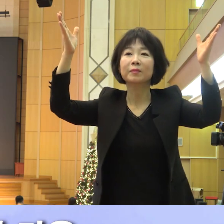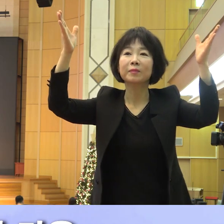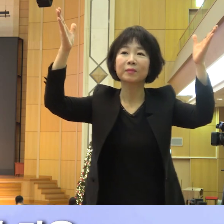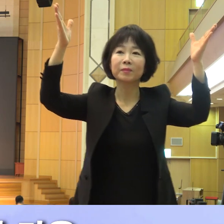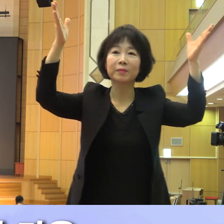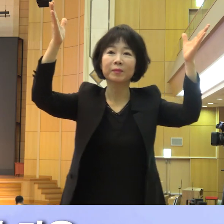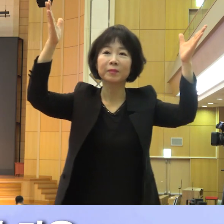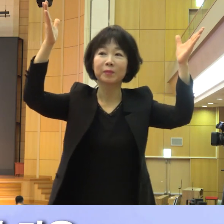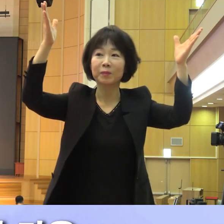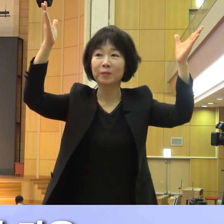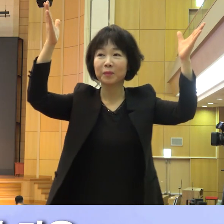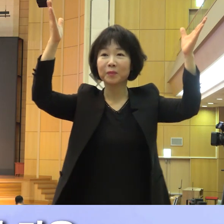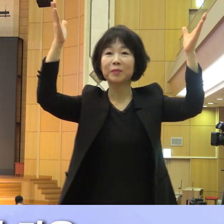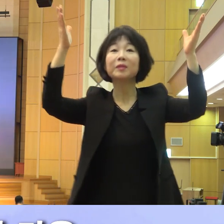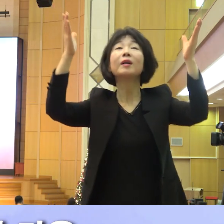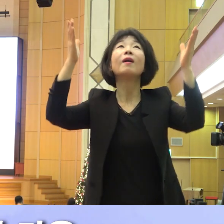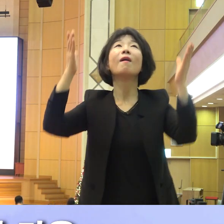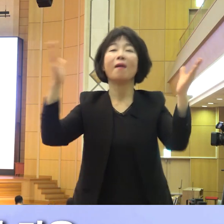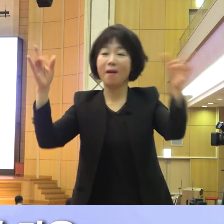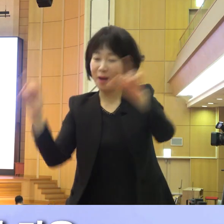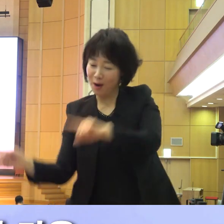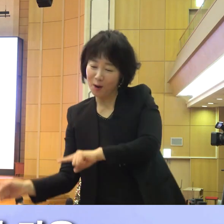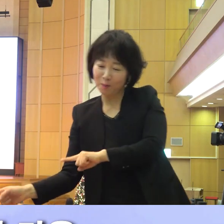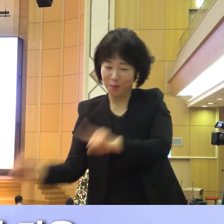부흥의 불길 타오르게 하소서.